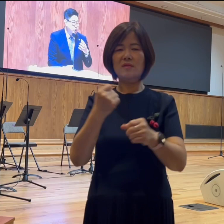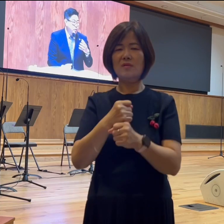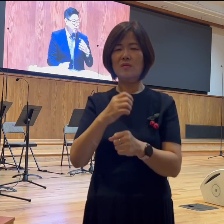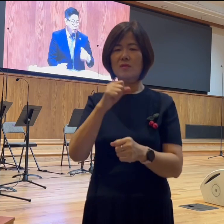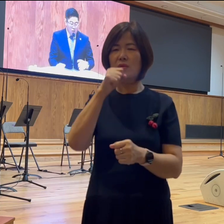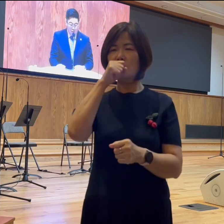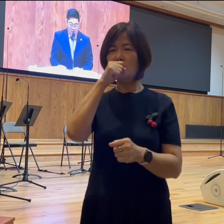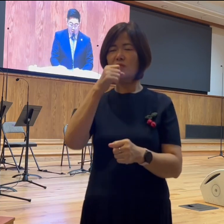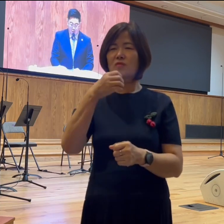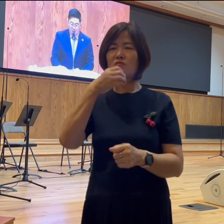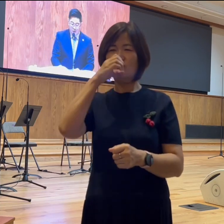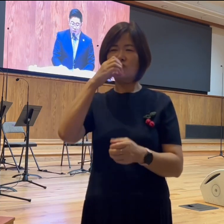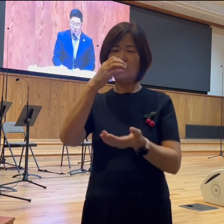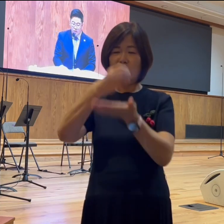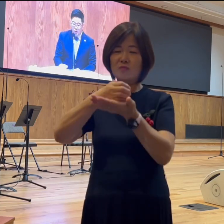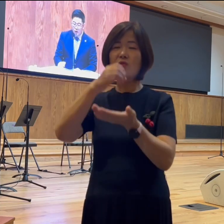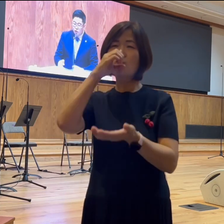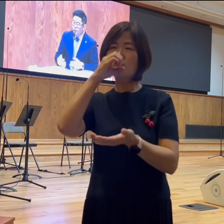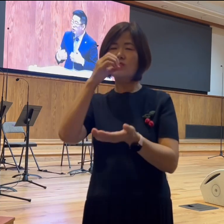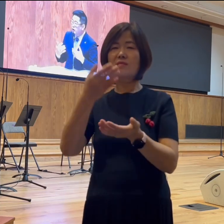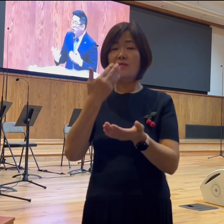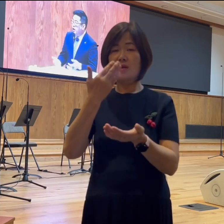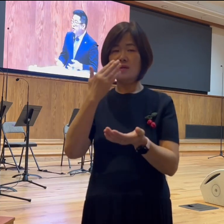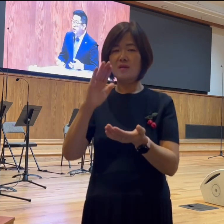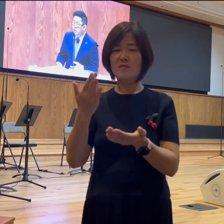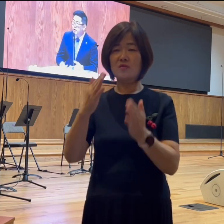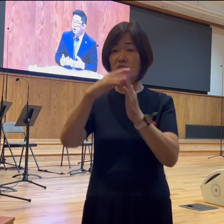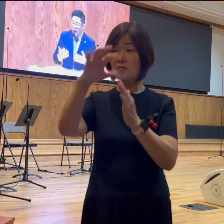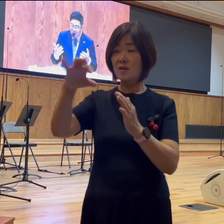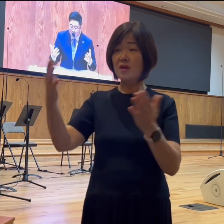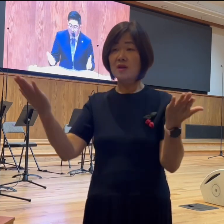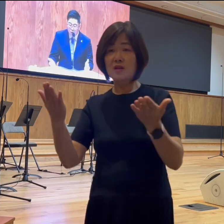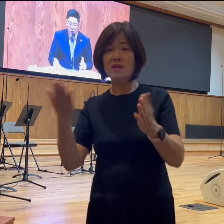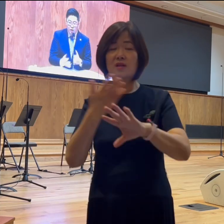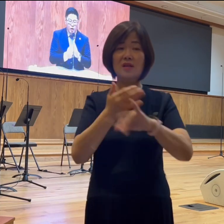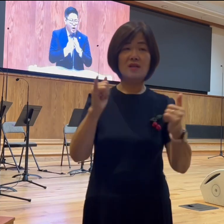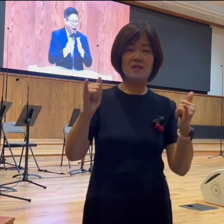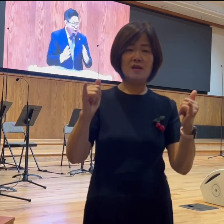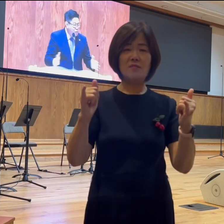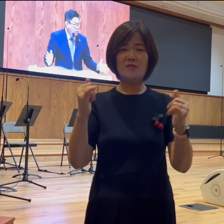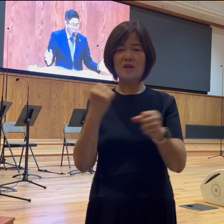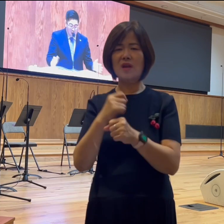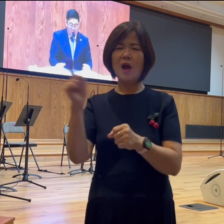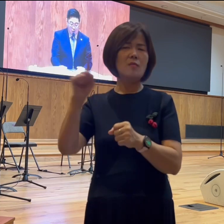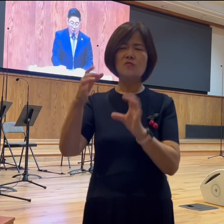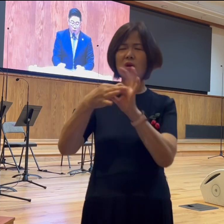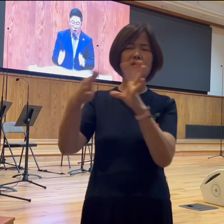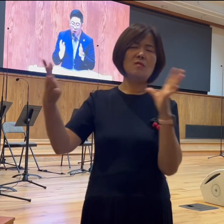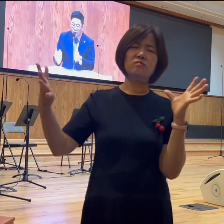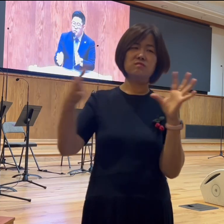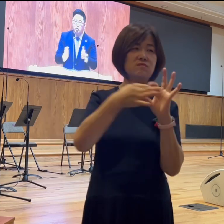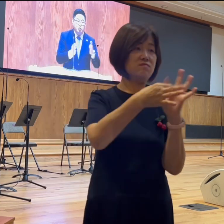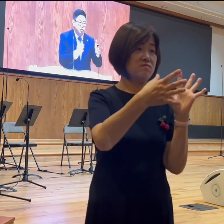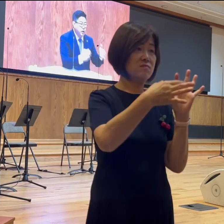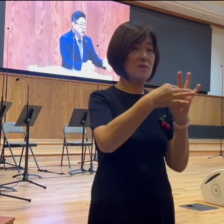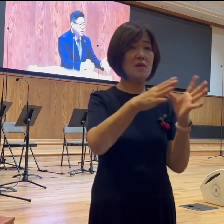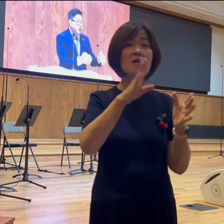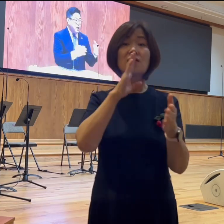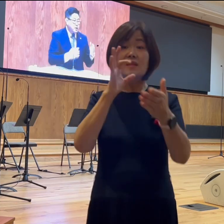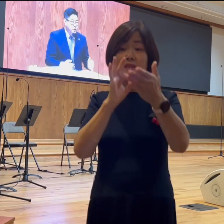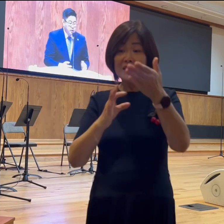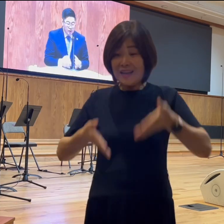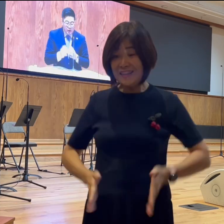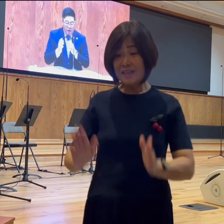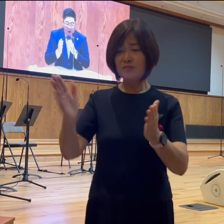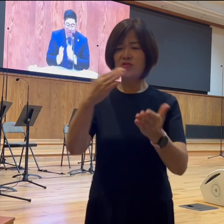이렇게 음료를 마시면서 주변에 일어나는 일들이나 다른 사람들에게는 아무런 관심이 없고 태어나서 죽을 때까지